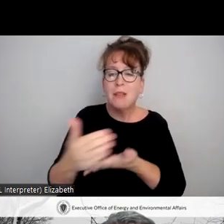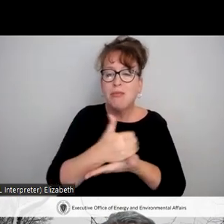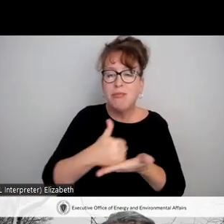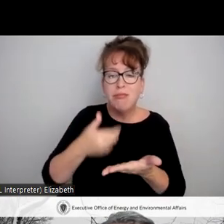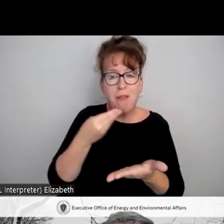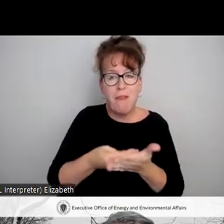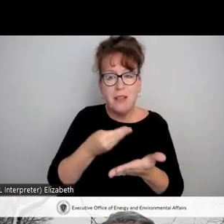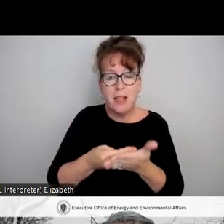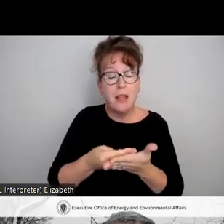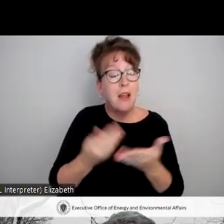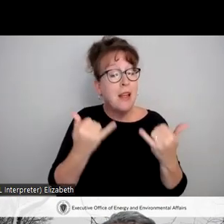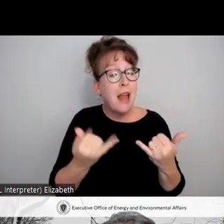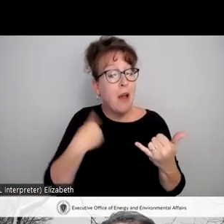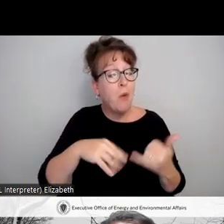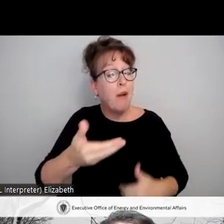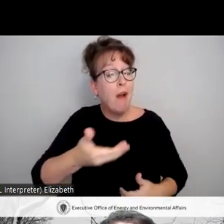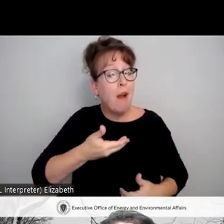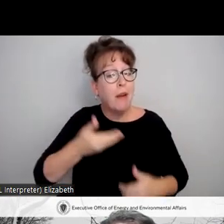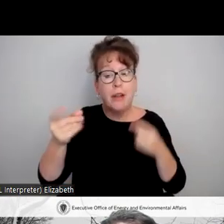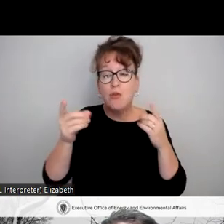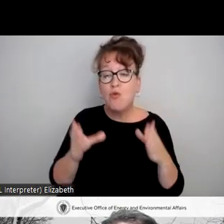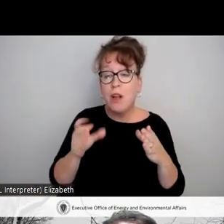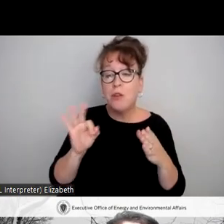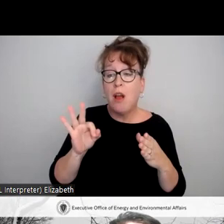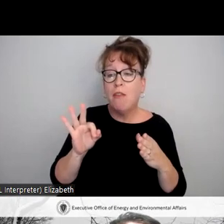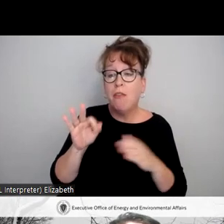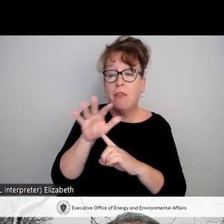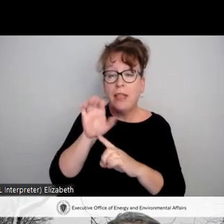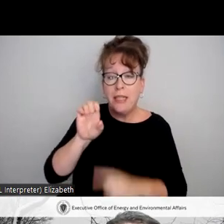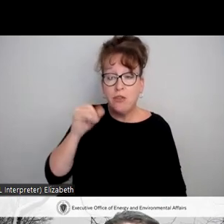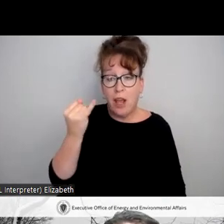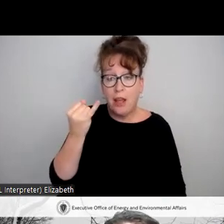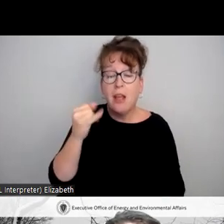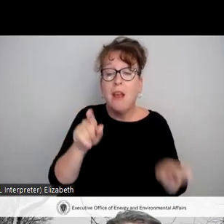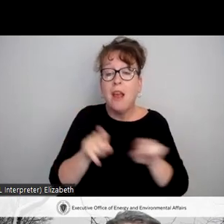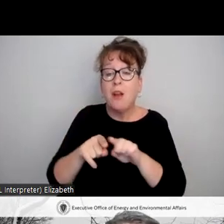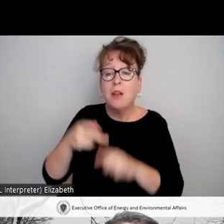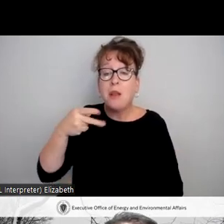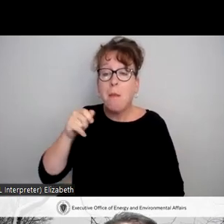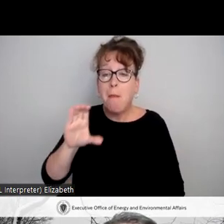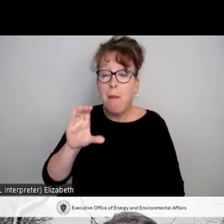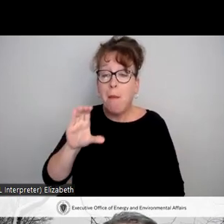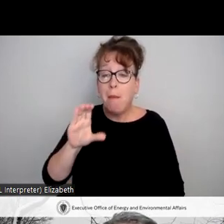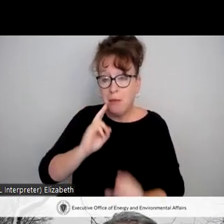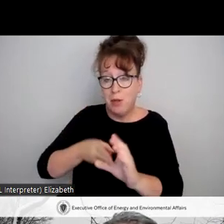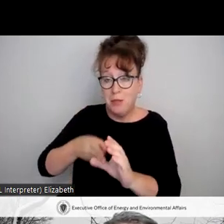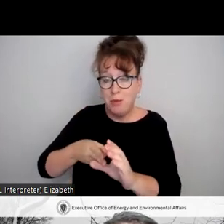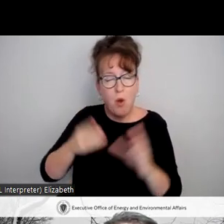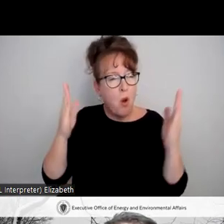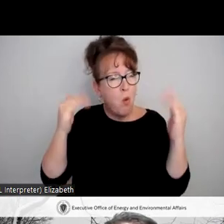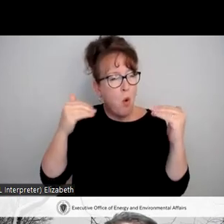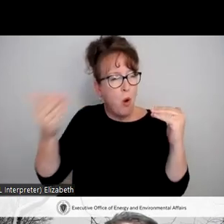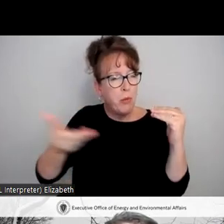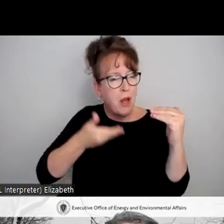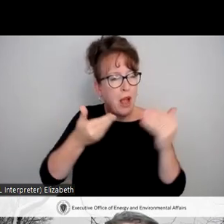sido una eh organización que nos ha ayudado mucho Estamos eh